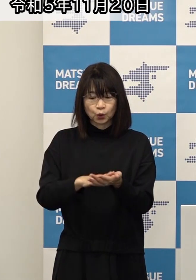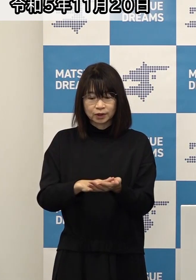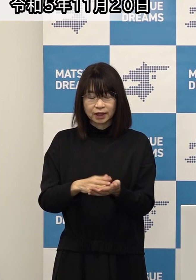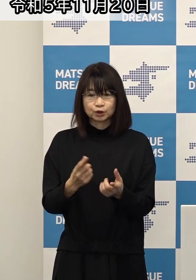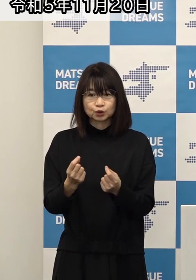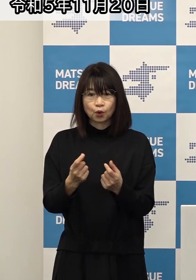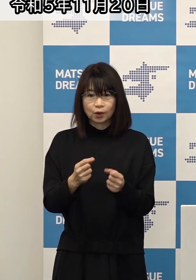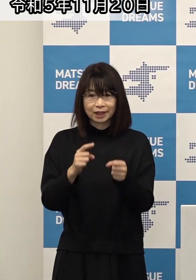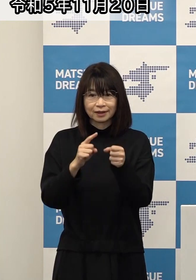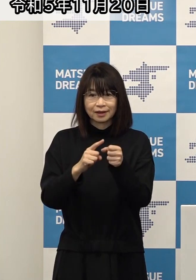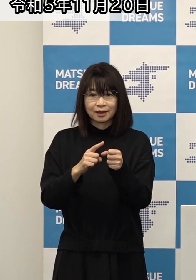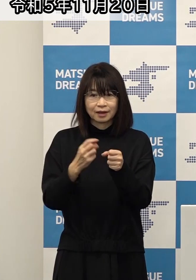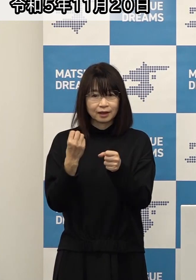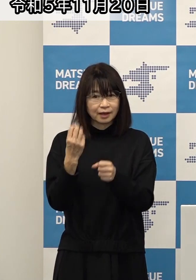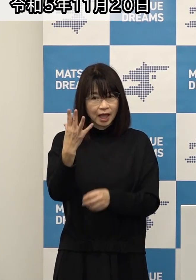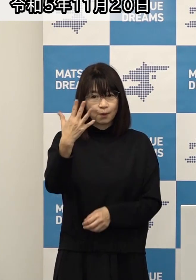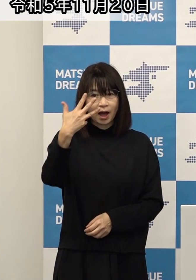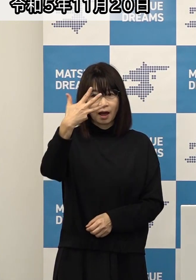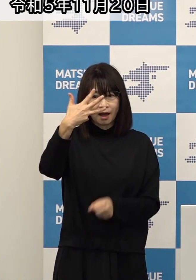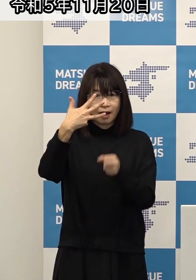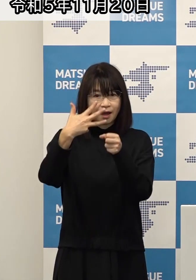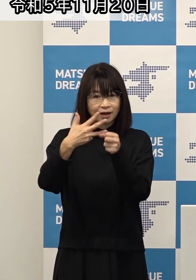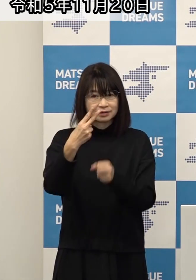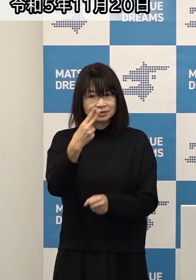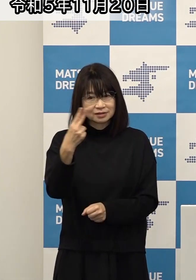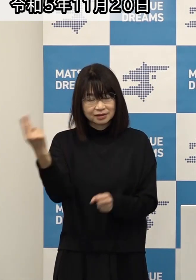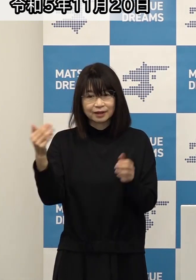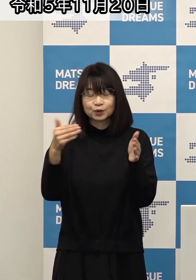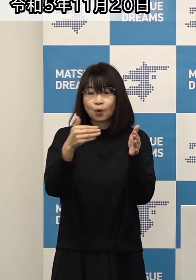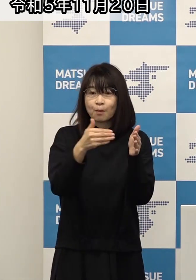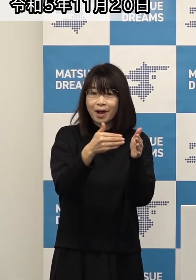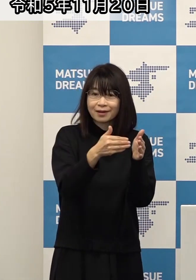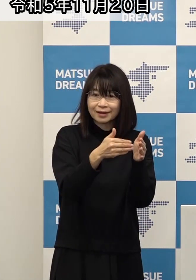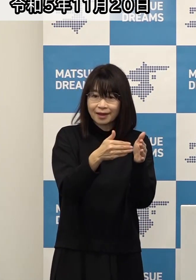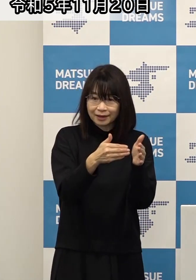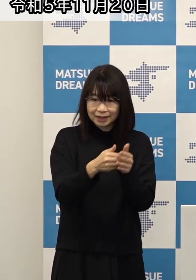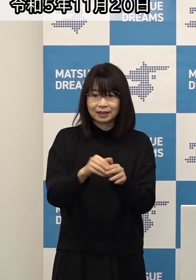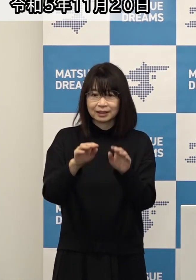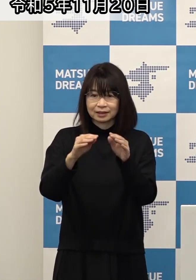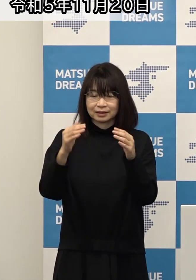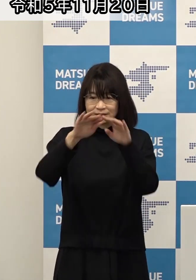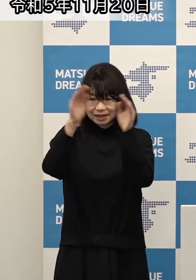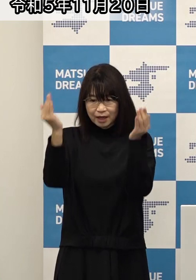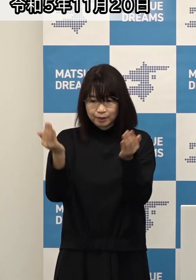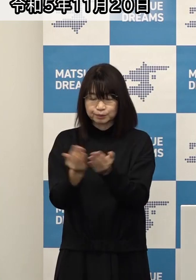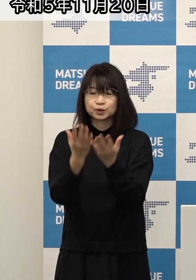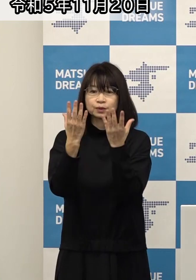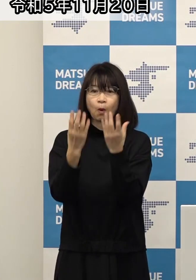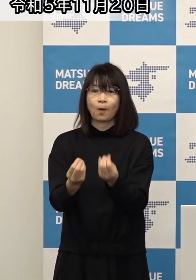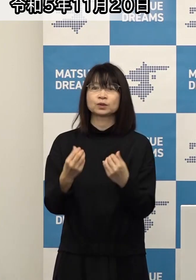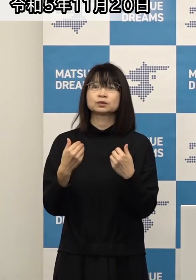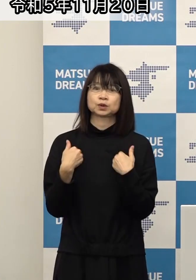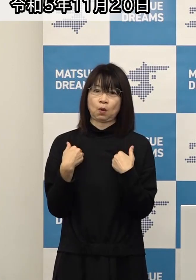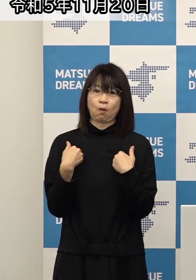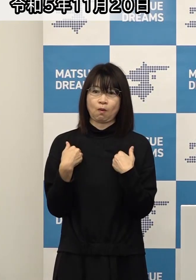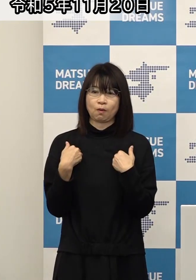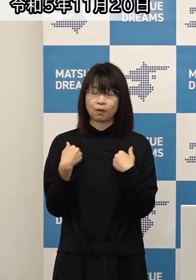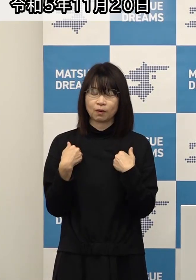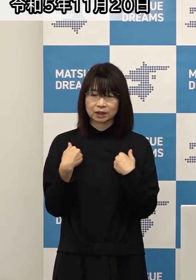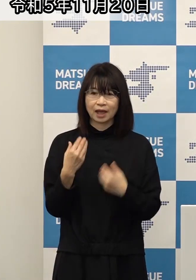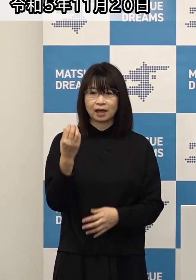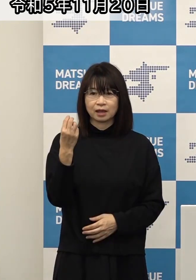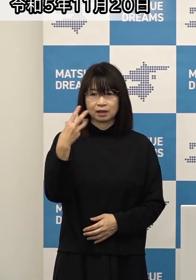年度までのところで実施設計そして改修工事を完了するということが必要になってきますし、8年度中